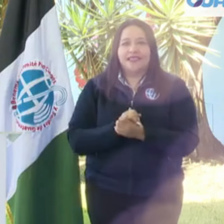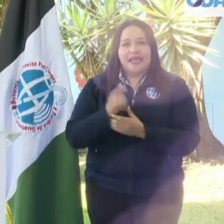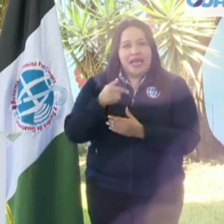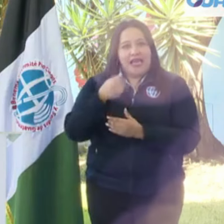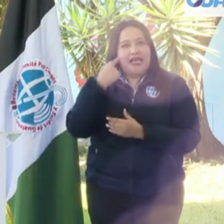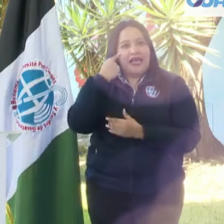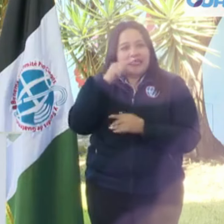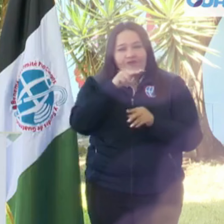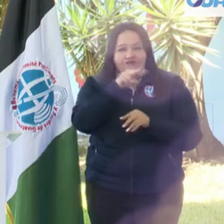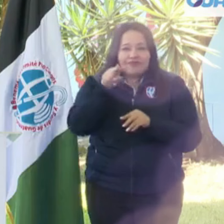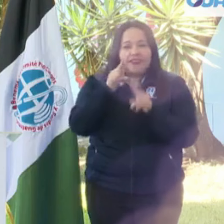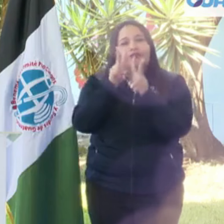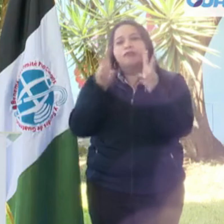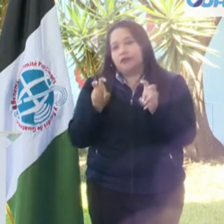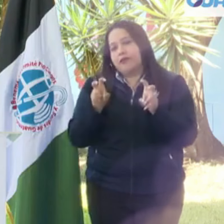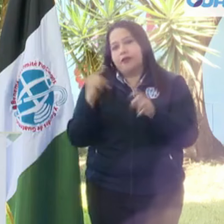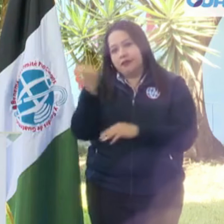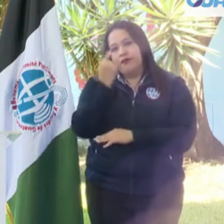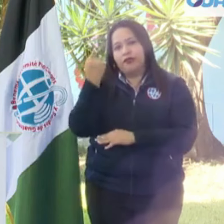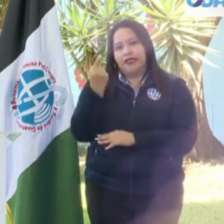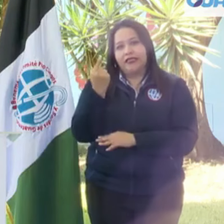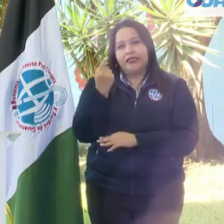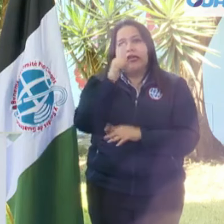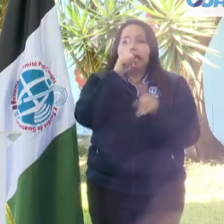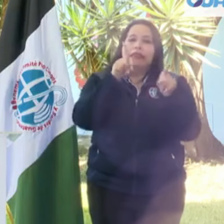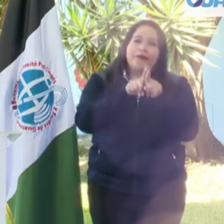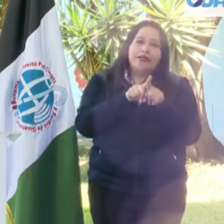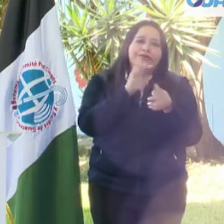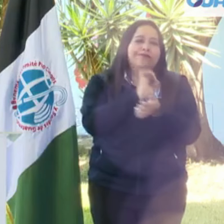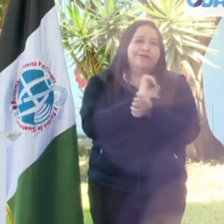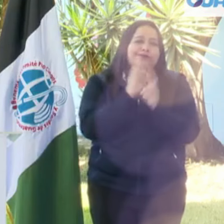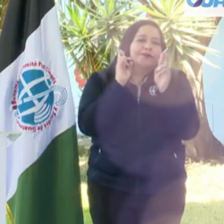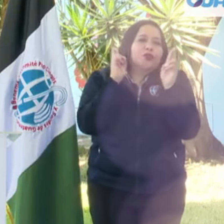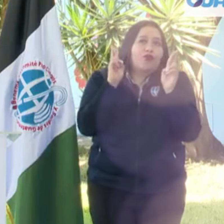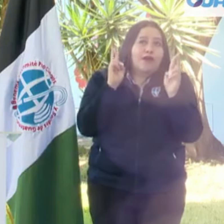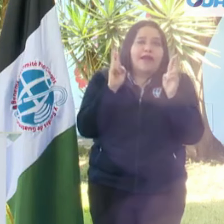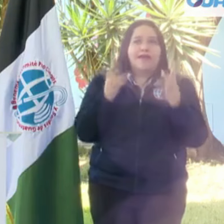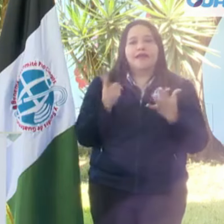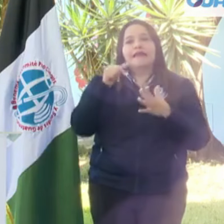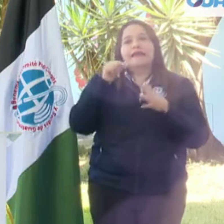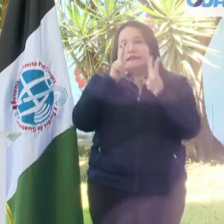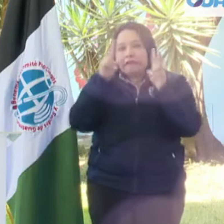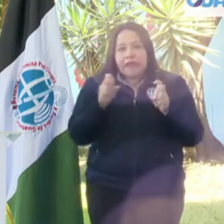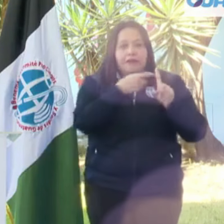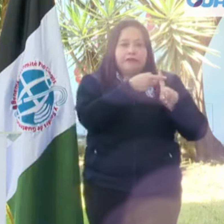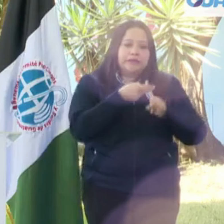frente a estos temas, y esperamos que el mensaje contra la trata de